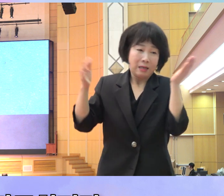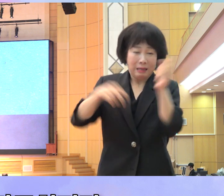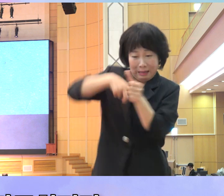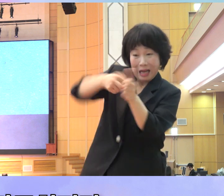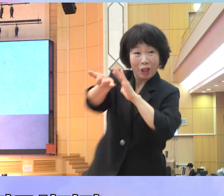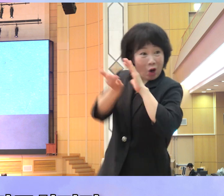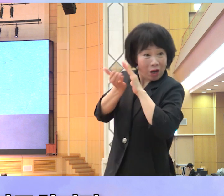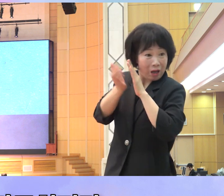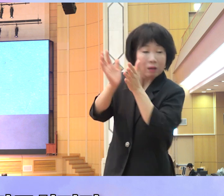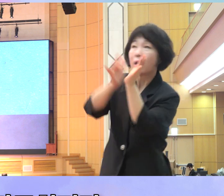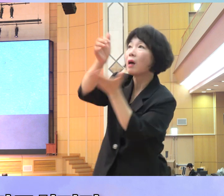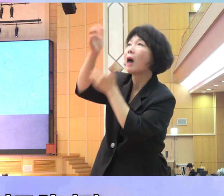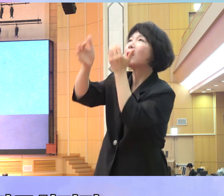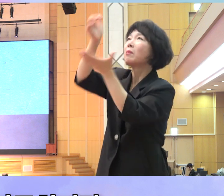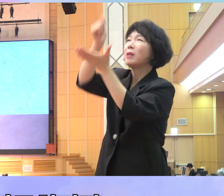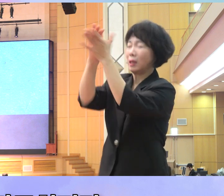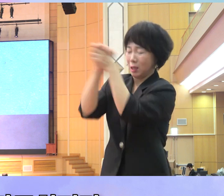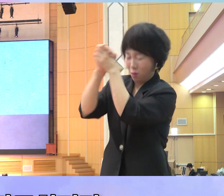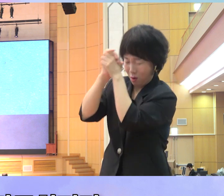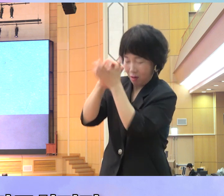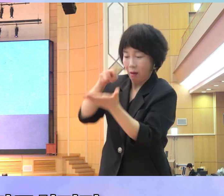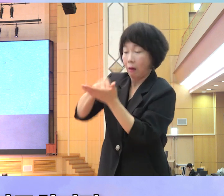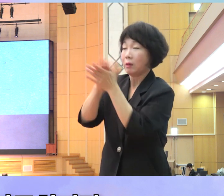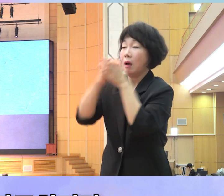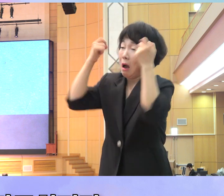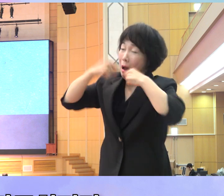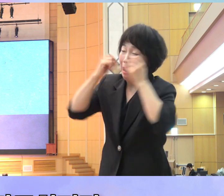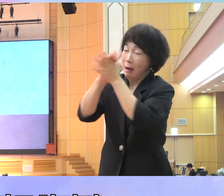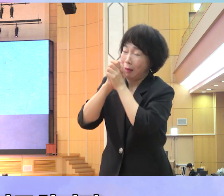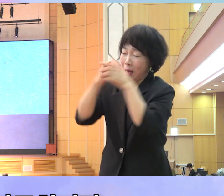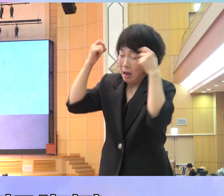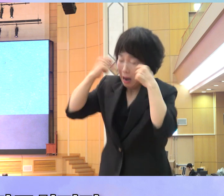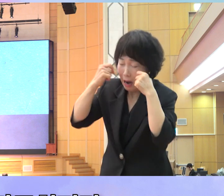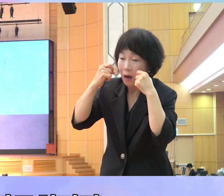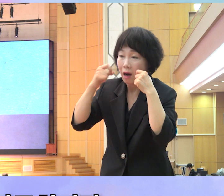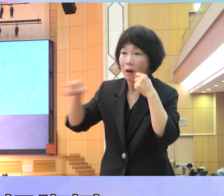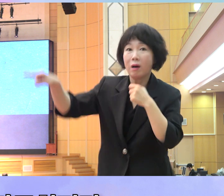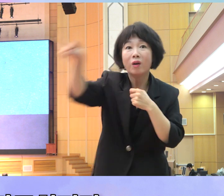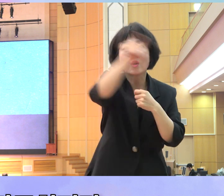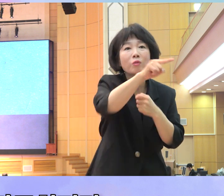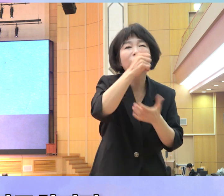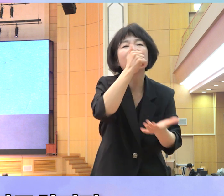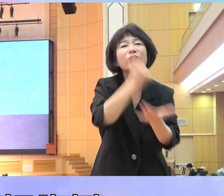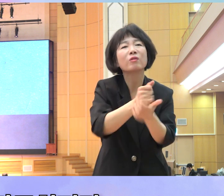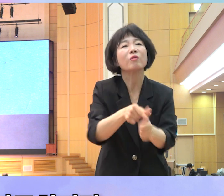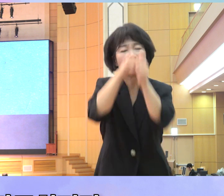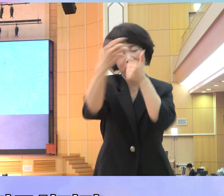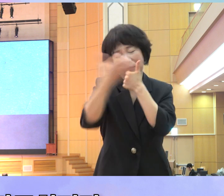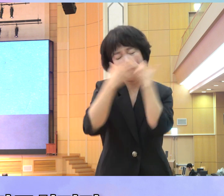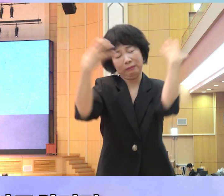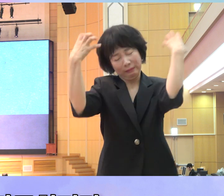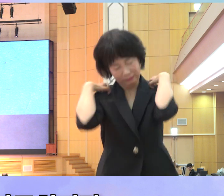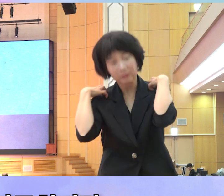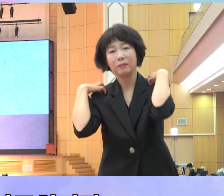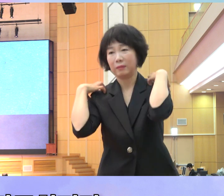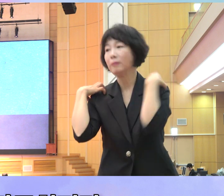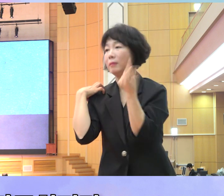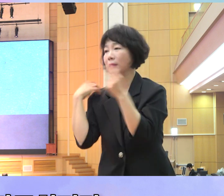정도로 그 사역을 하셔야 되는 분이 얼마나 우리를 사랑하셨으면 불쌍히